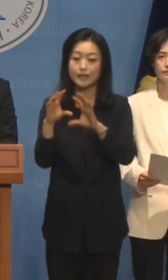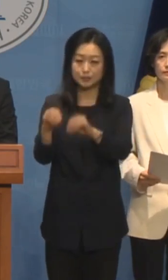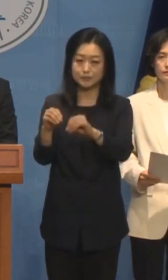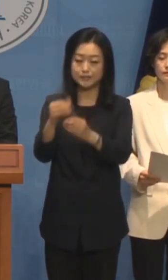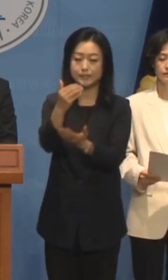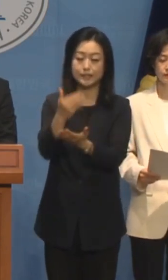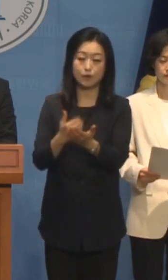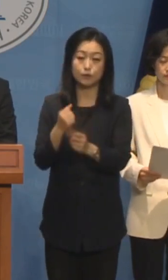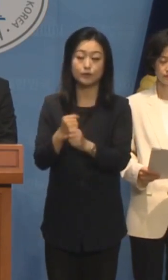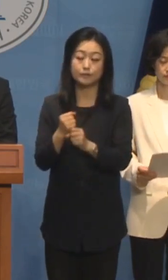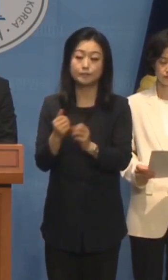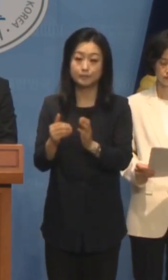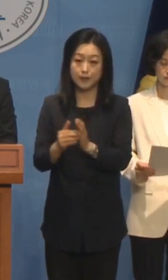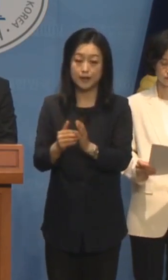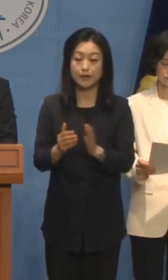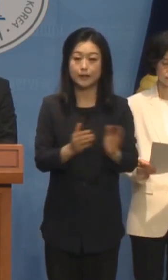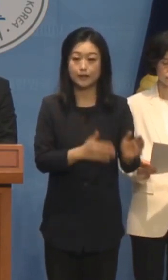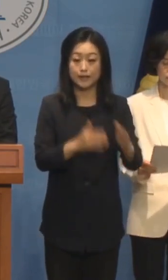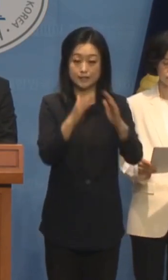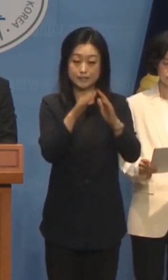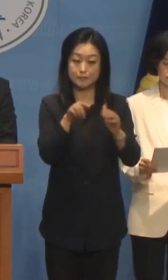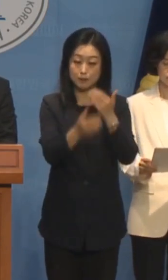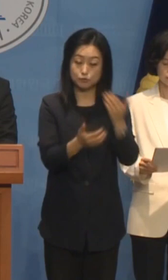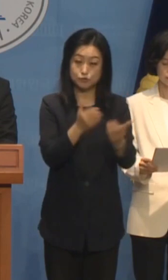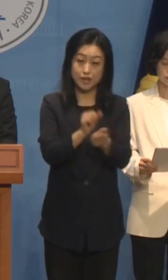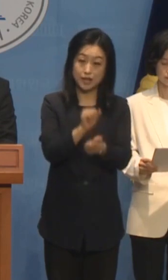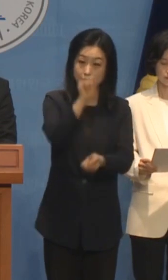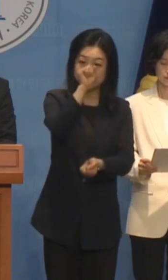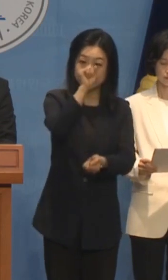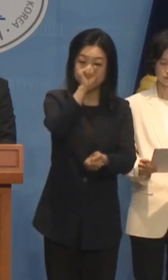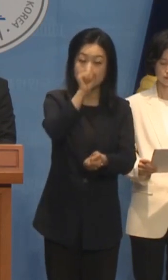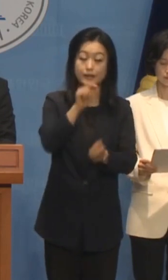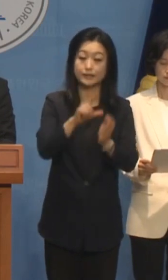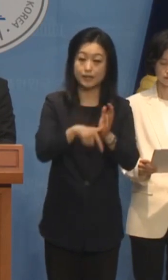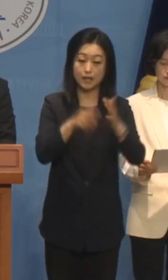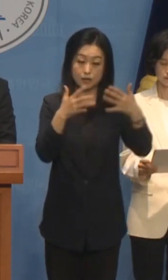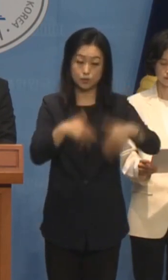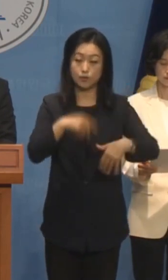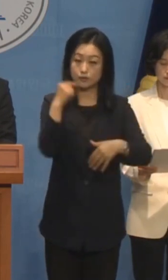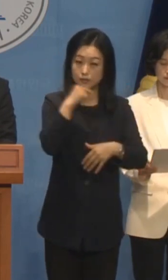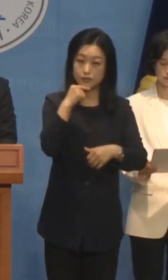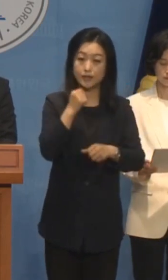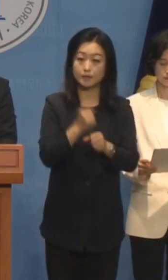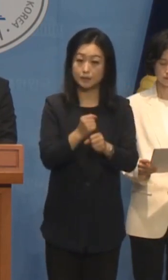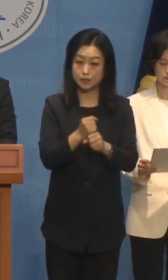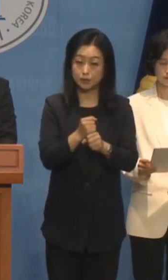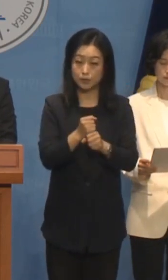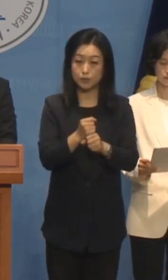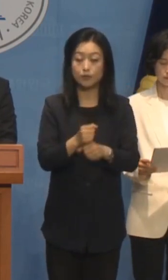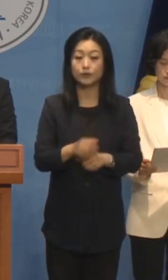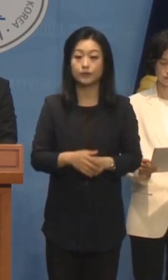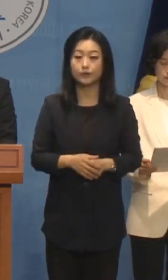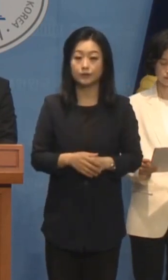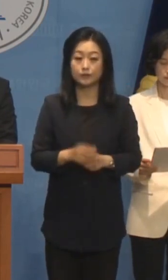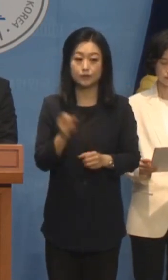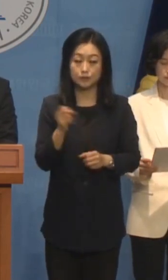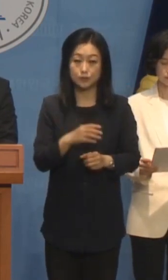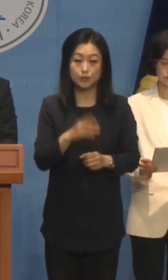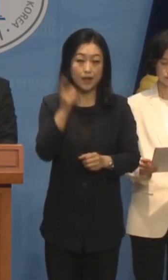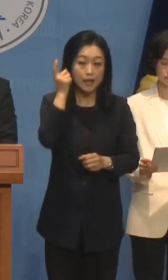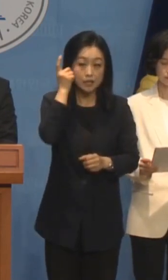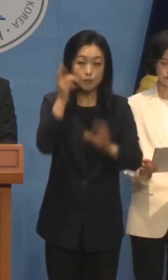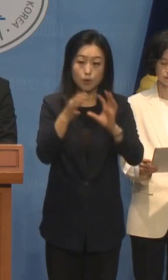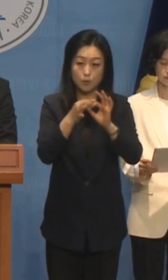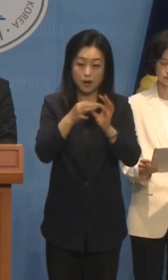상세하게 담았습니다. 주거지 압수수색 영장의 발부 요건을 강화했고 전자정보 압수수색 및